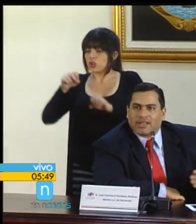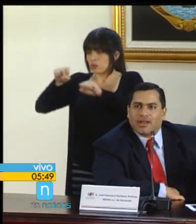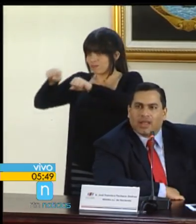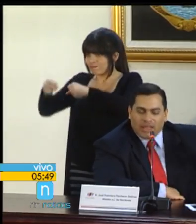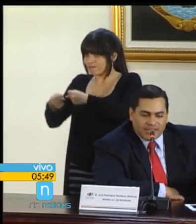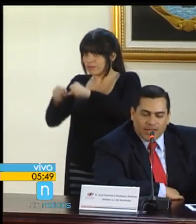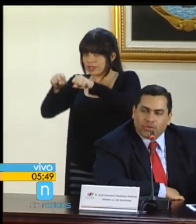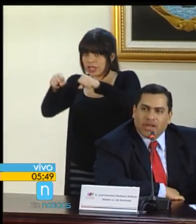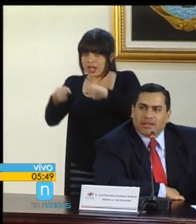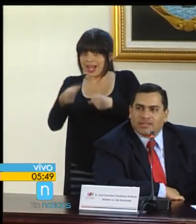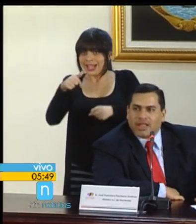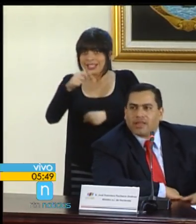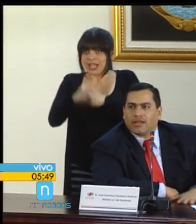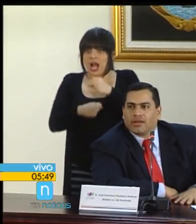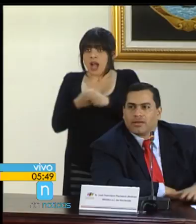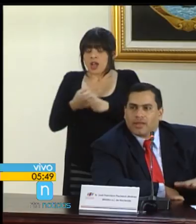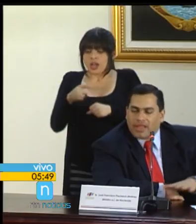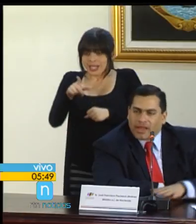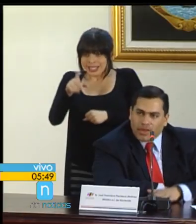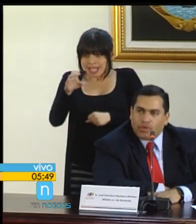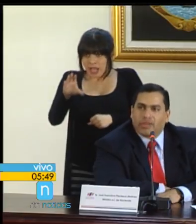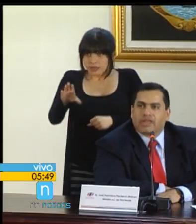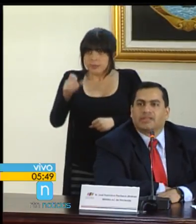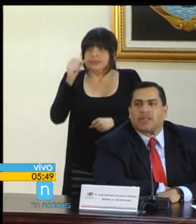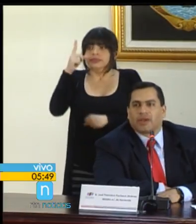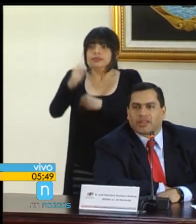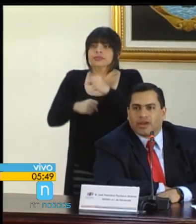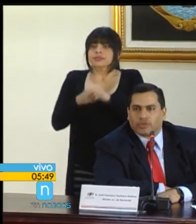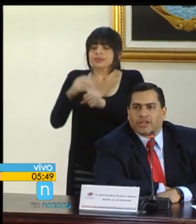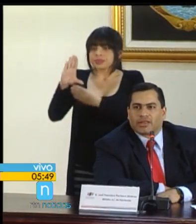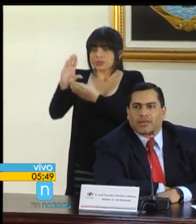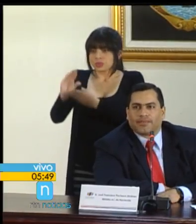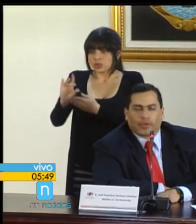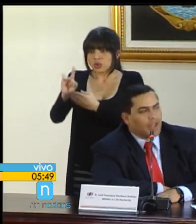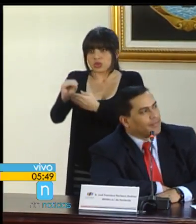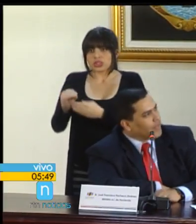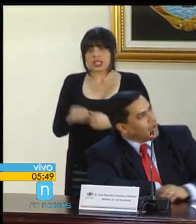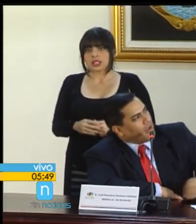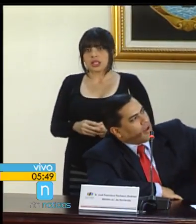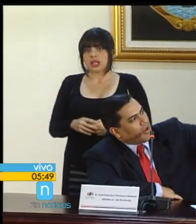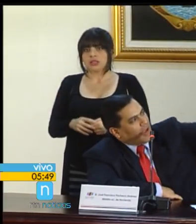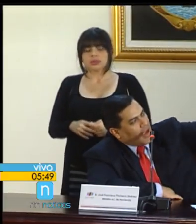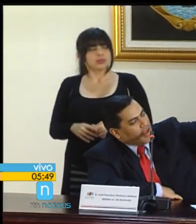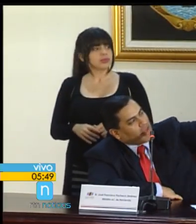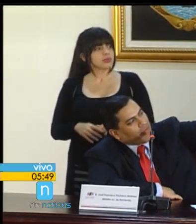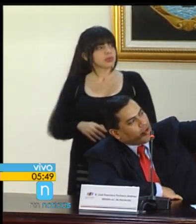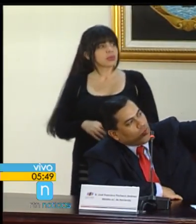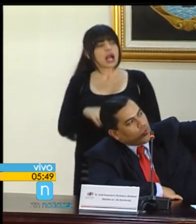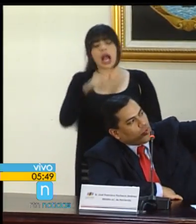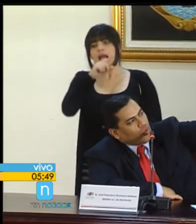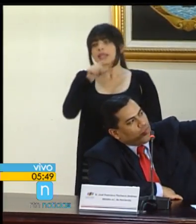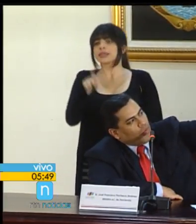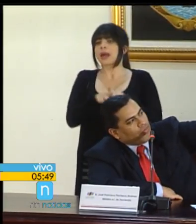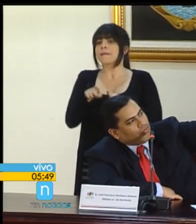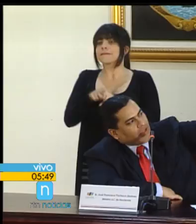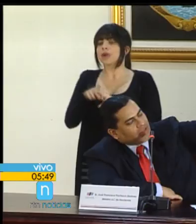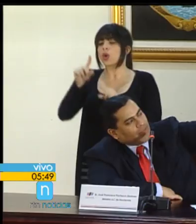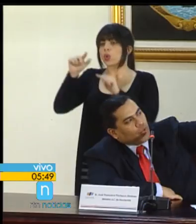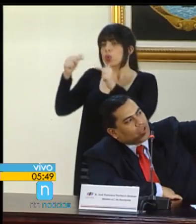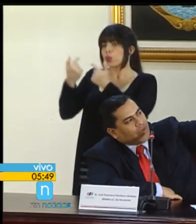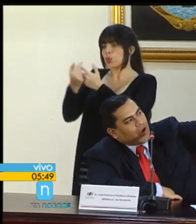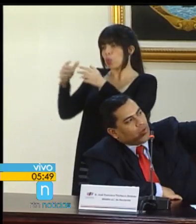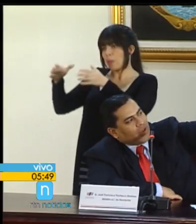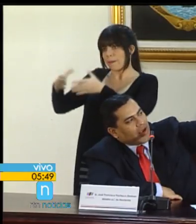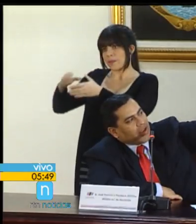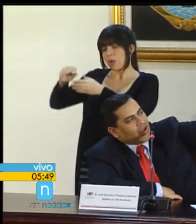es decir, este año tenían 100 y en el año 2016 van a tener 80, ¿ok? Hay también un grupo que está